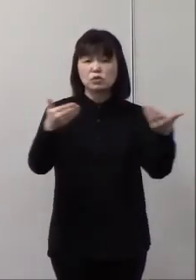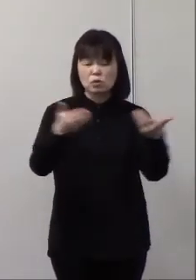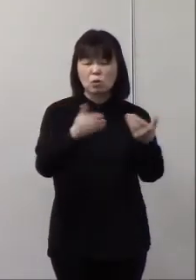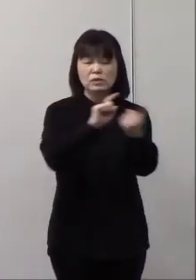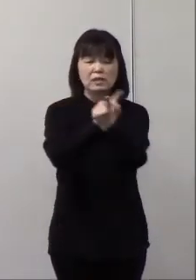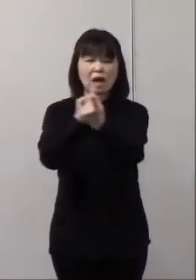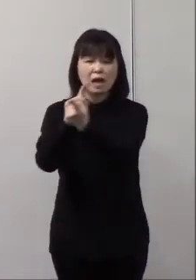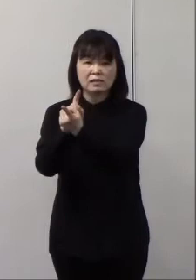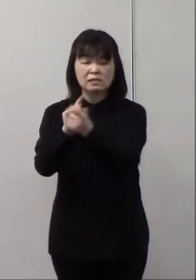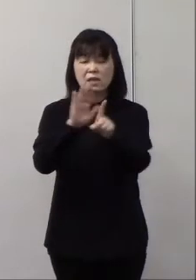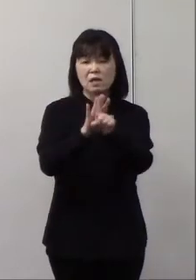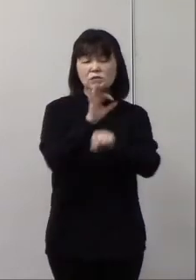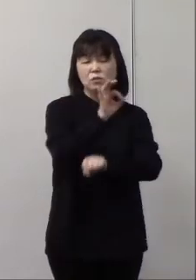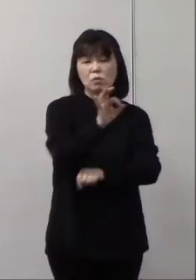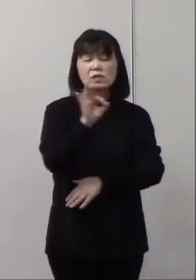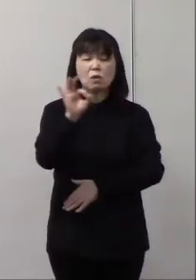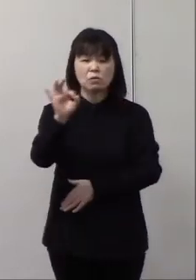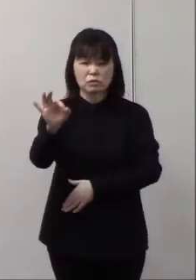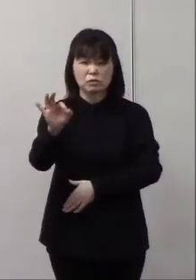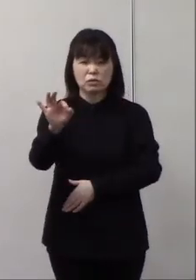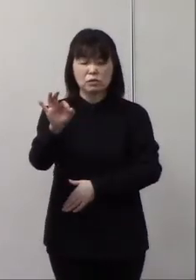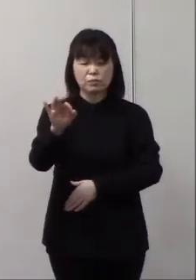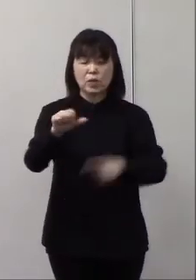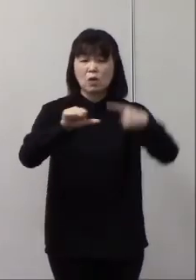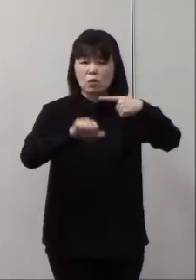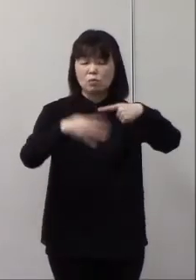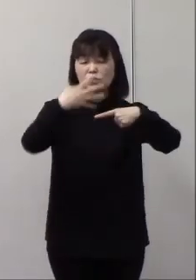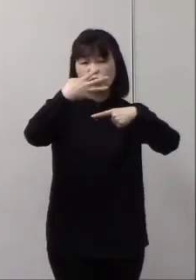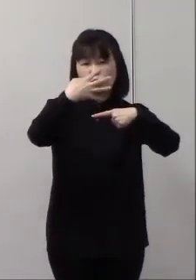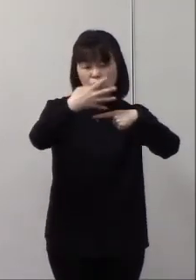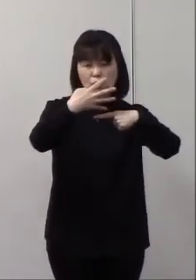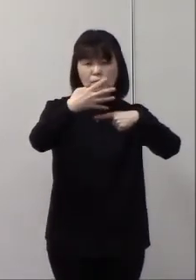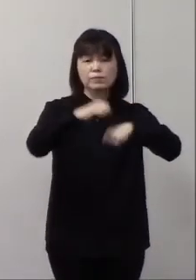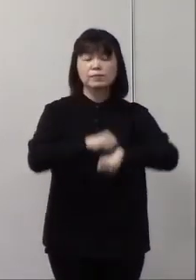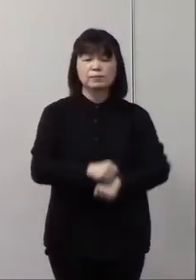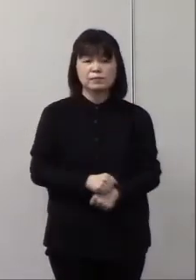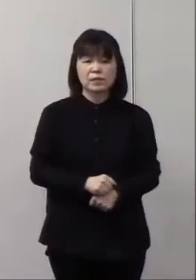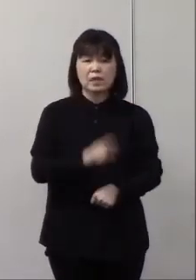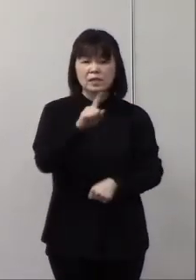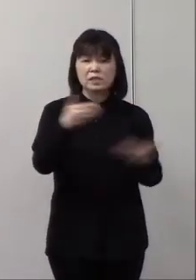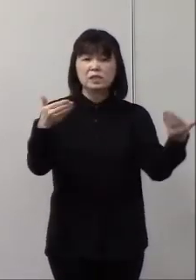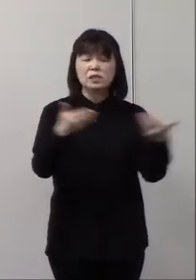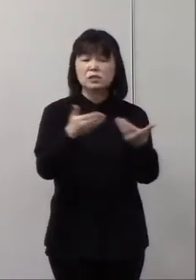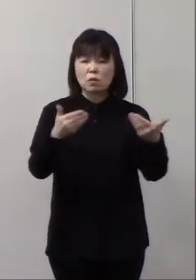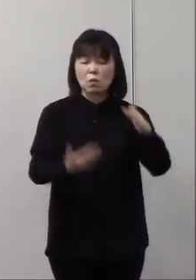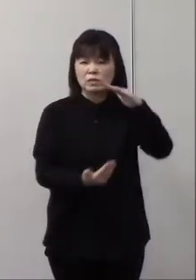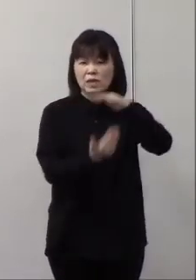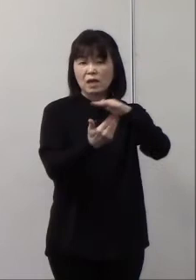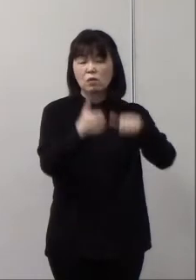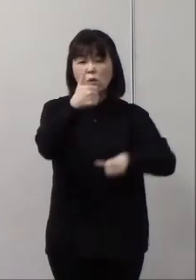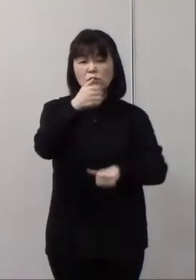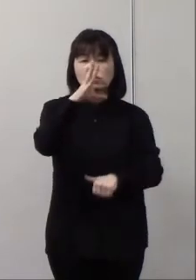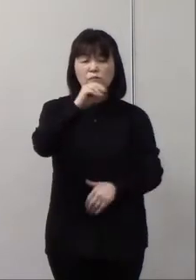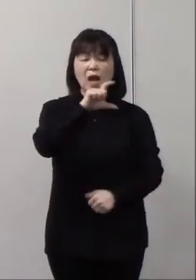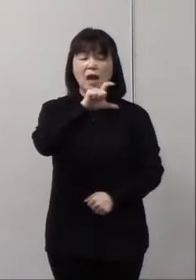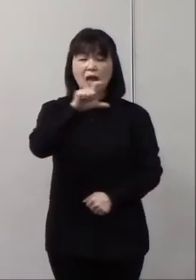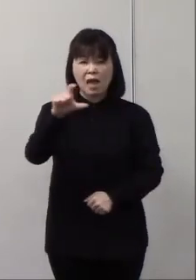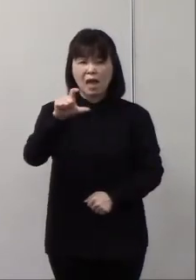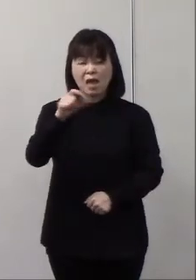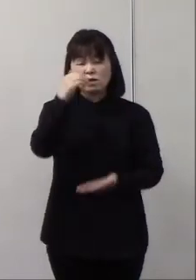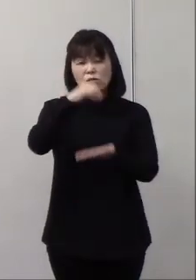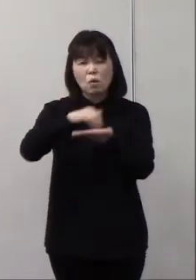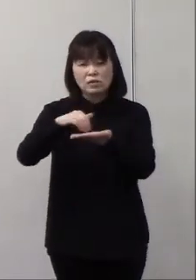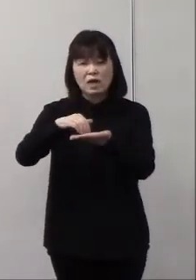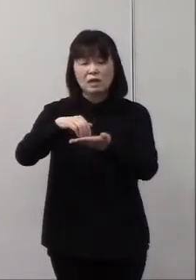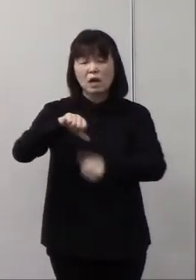に助成するということで、5分の4の補助率で1事業あたり50万円を上限として500万